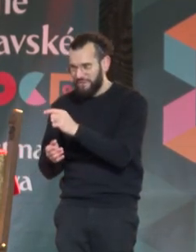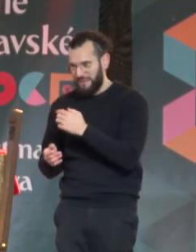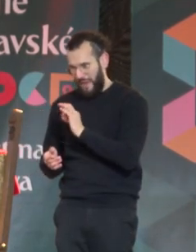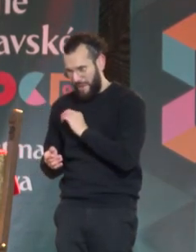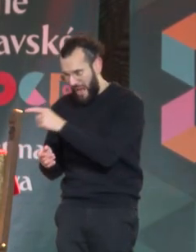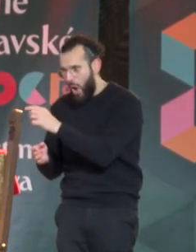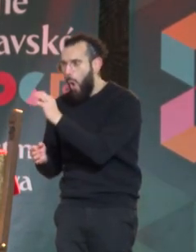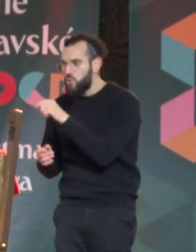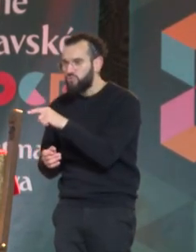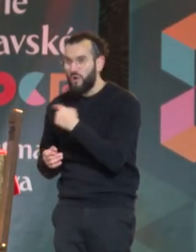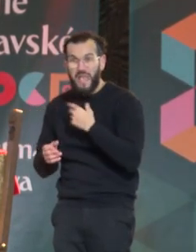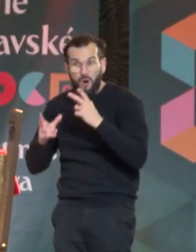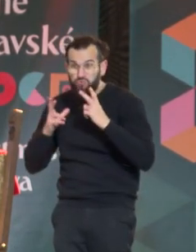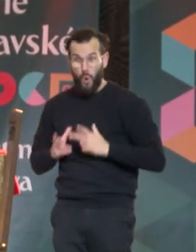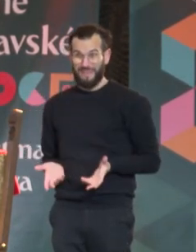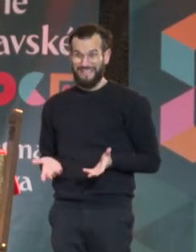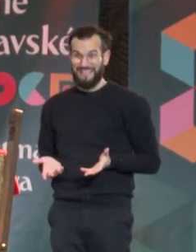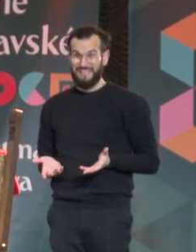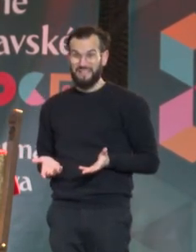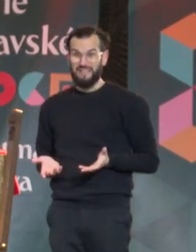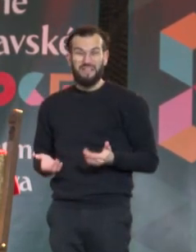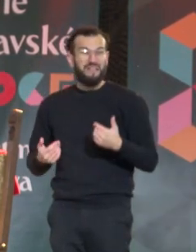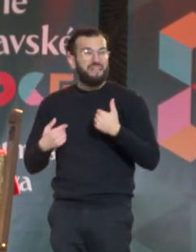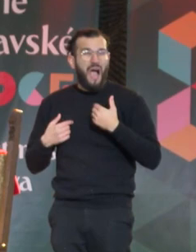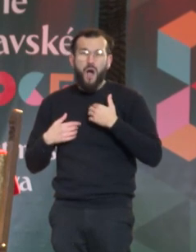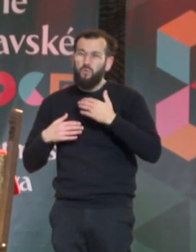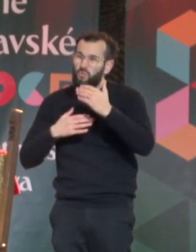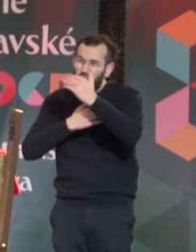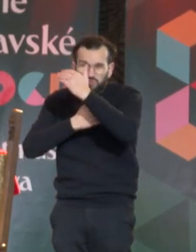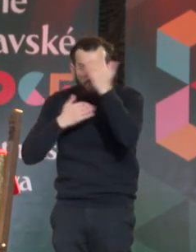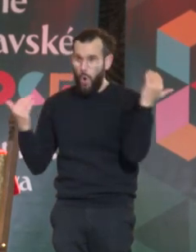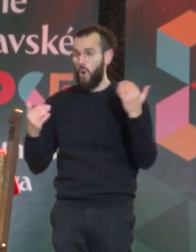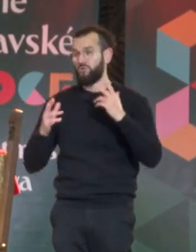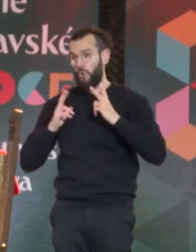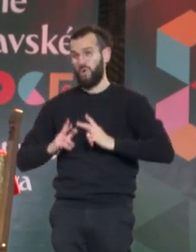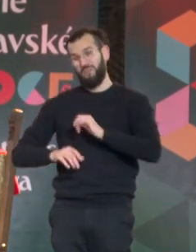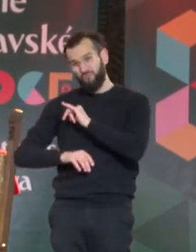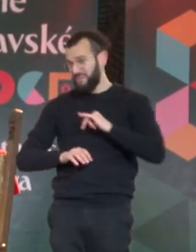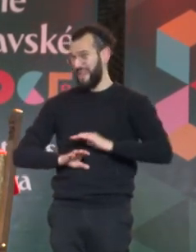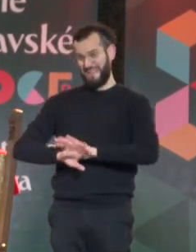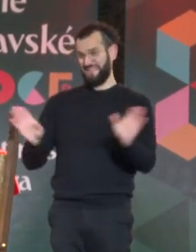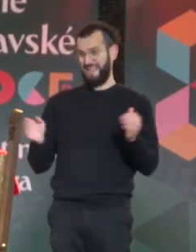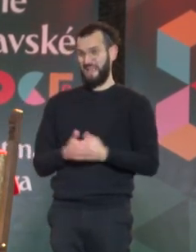oddychnutý. Som úplne príšerne a neznesiteľne oddychnutý.